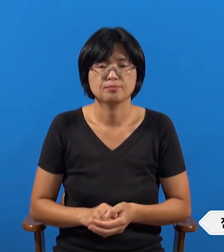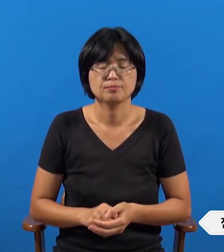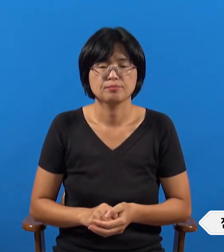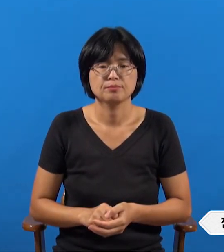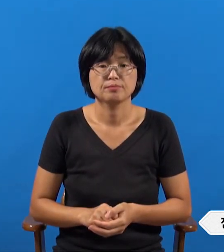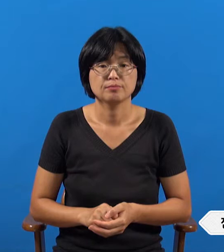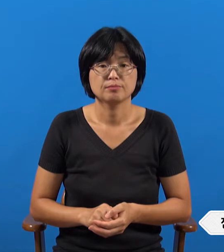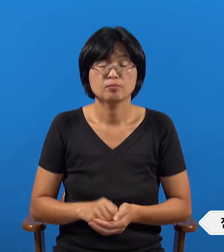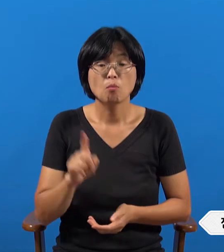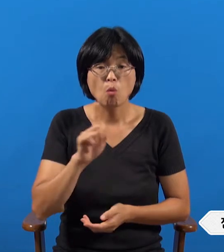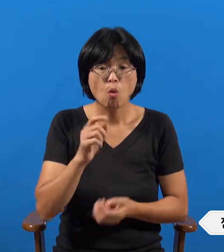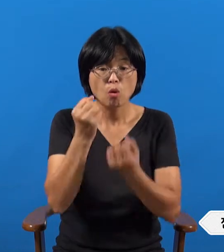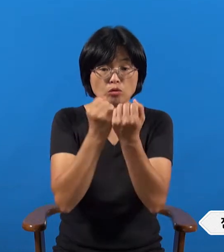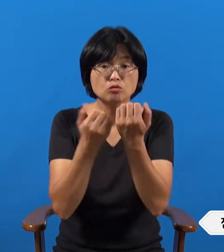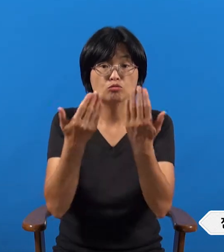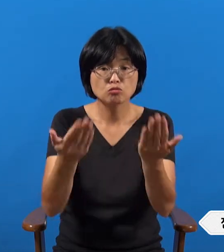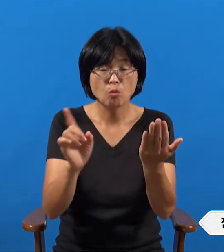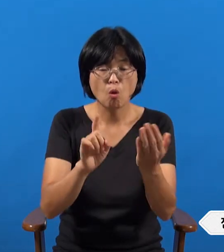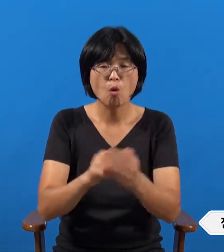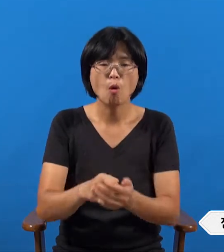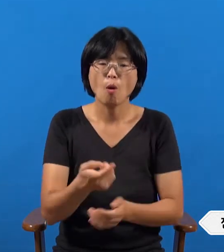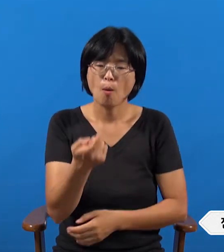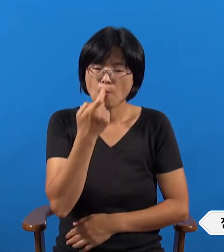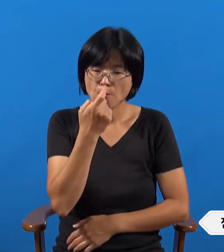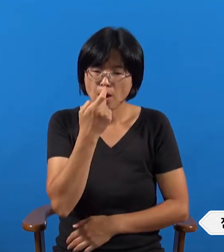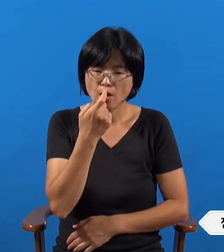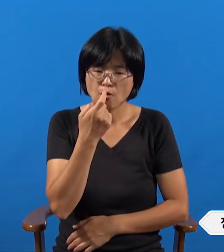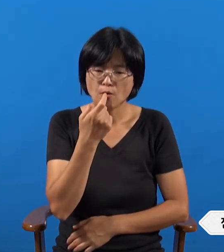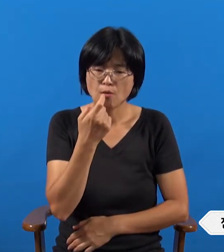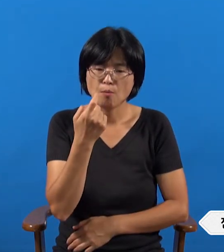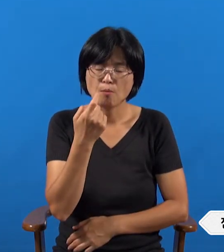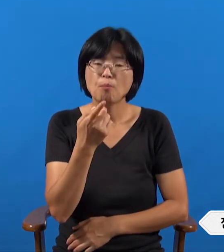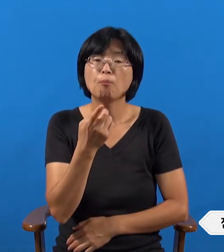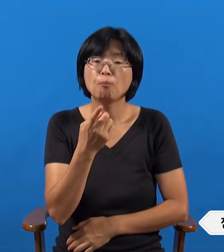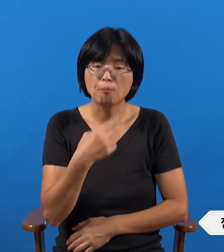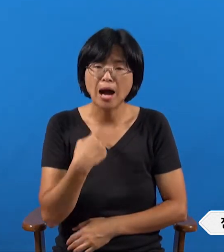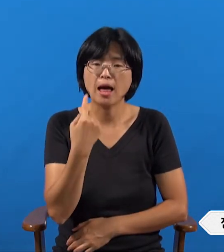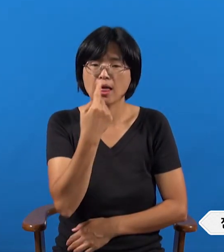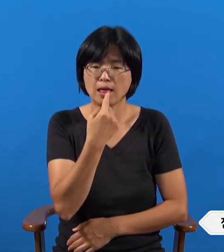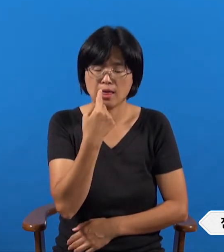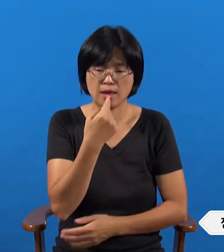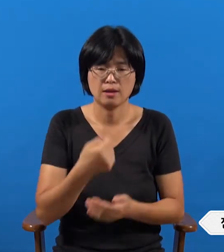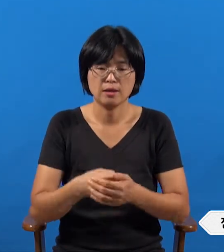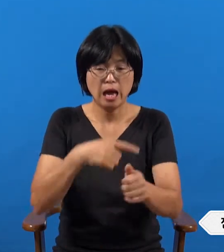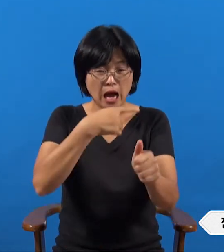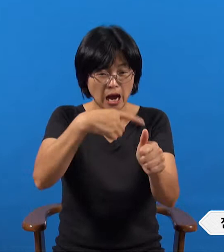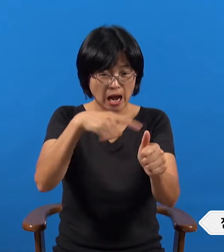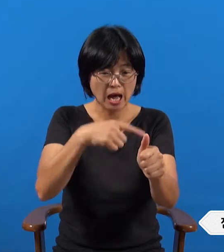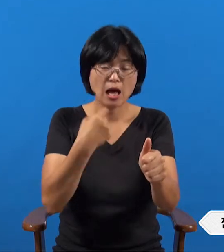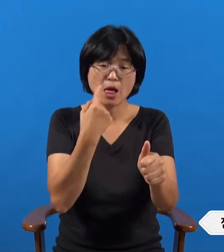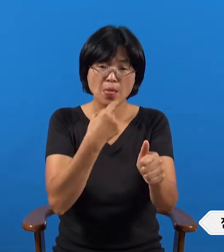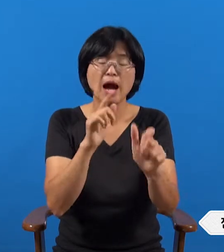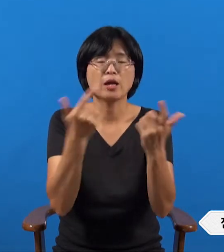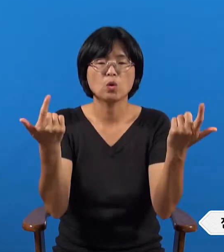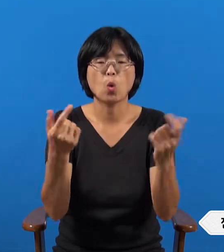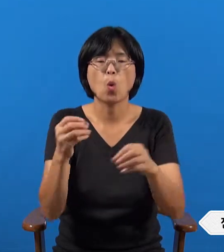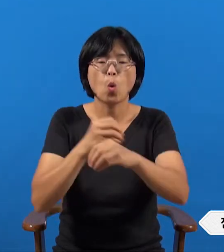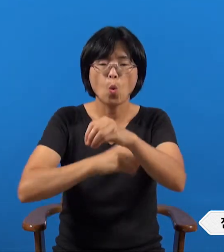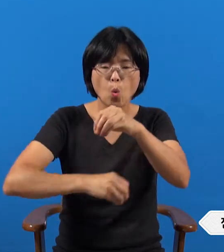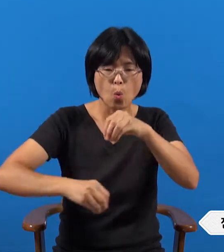instructed tongue. 다시 말하면 배움을 받은 혀라는 뜻입니다. 가르치는 혀가